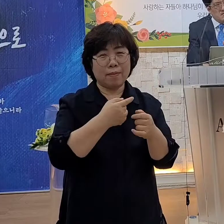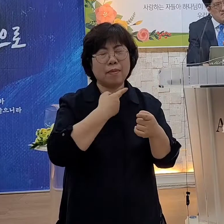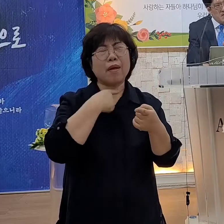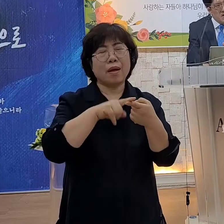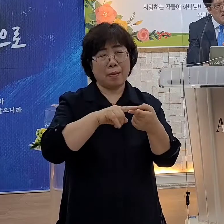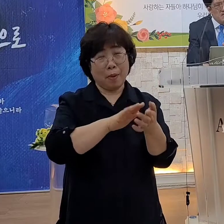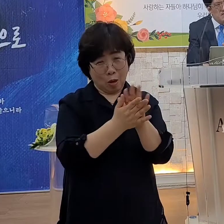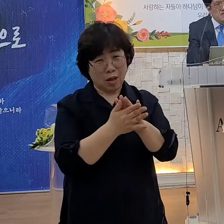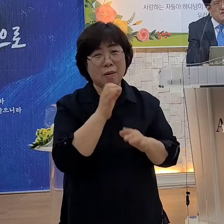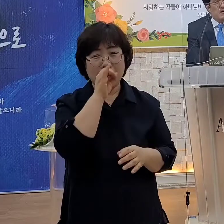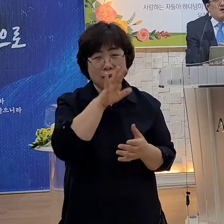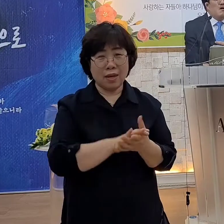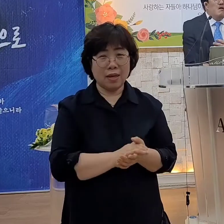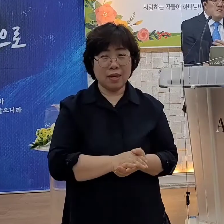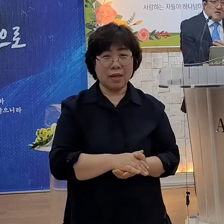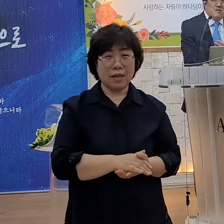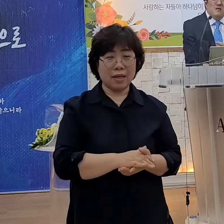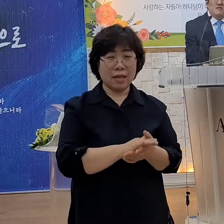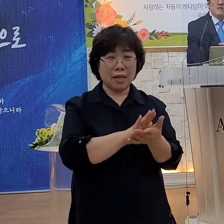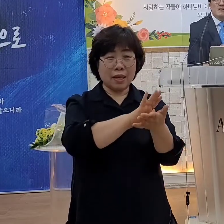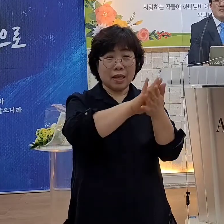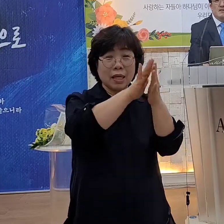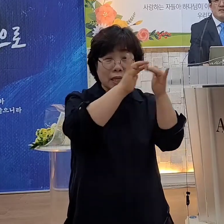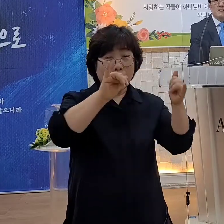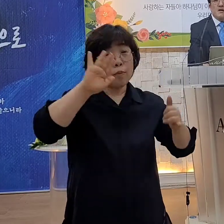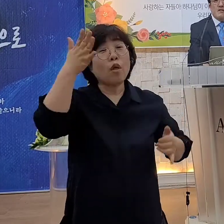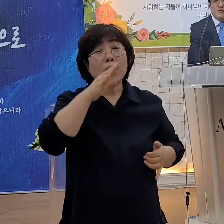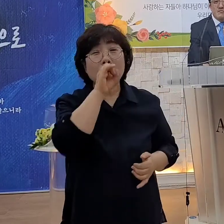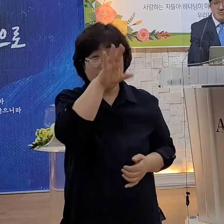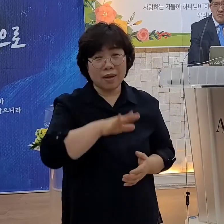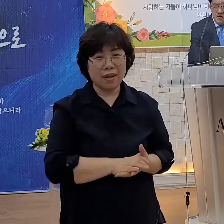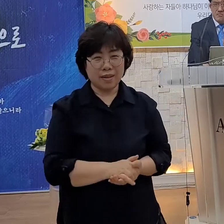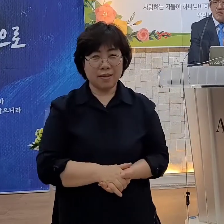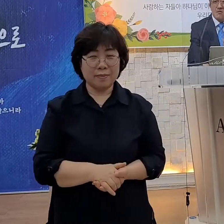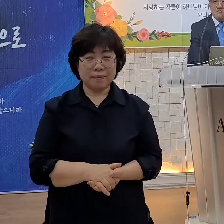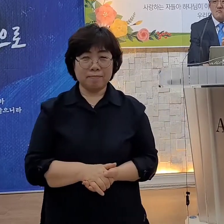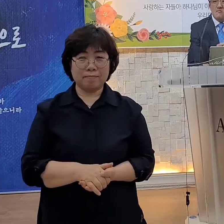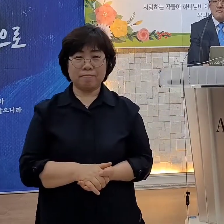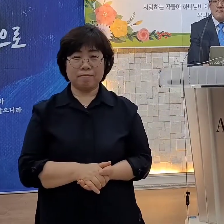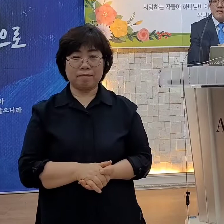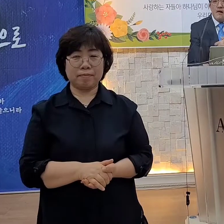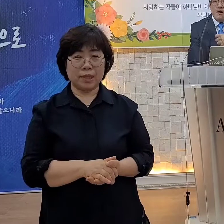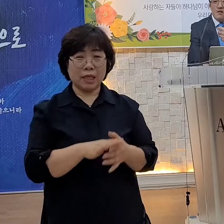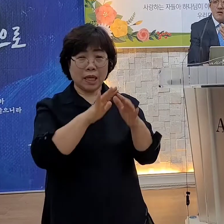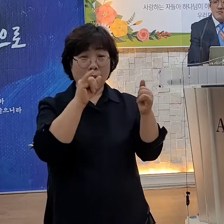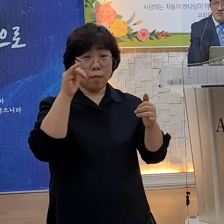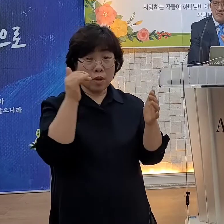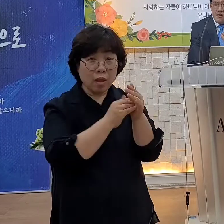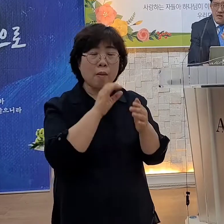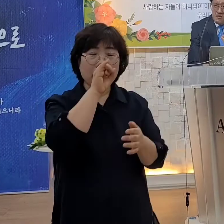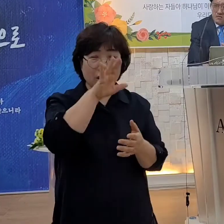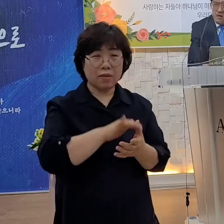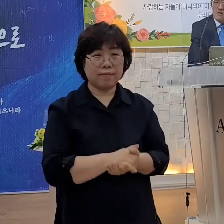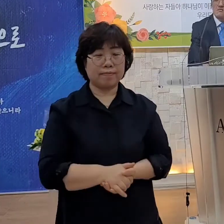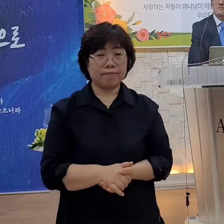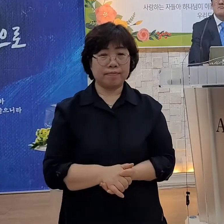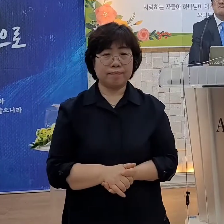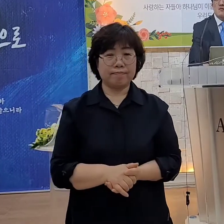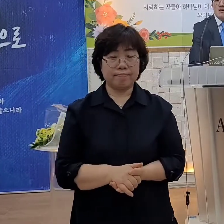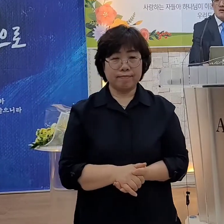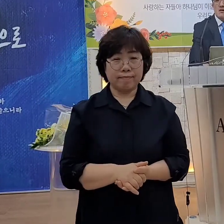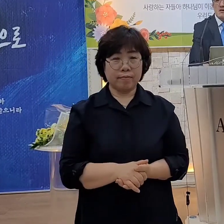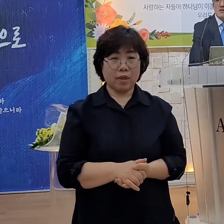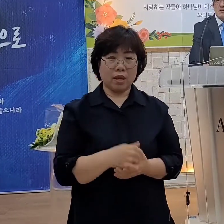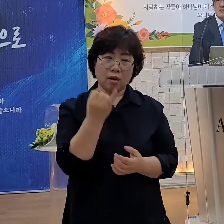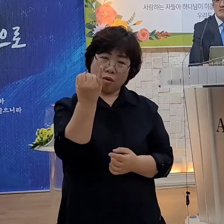살던 남자가 이제서 이 아내를 기쁘게 해주고 아내 말 듣는 게 이게 제일